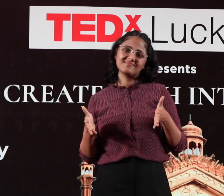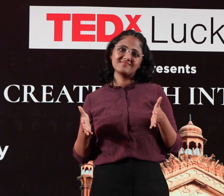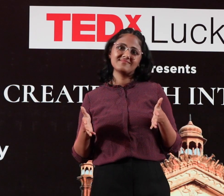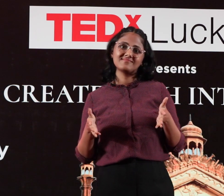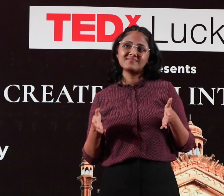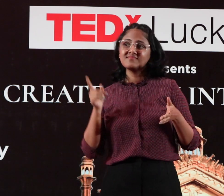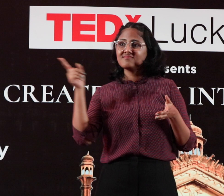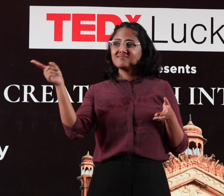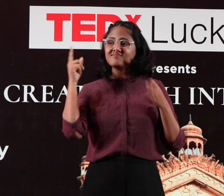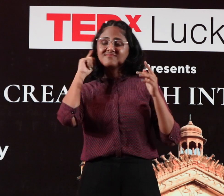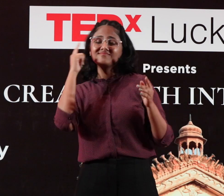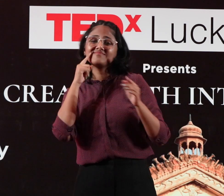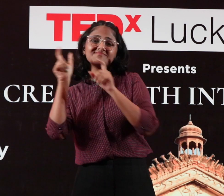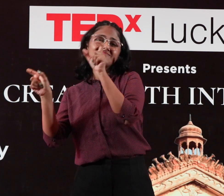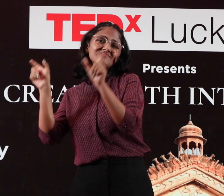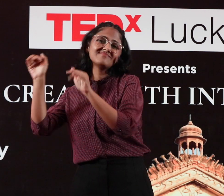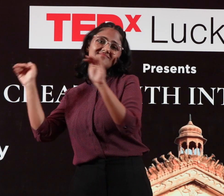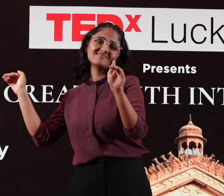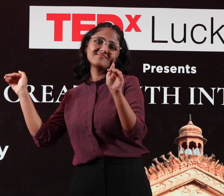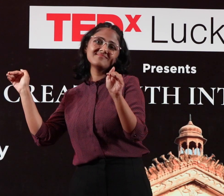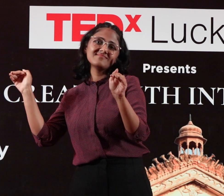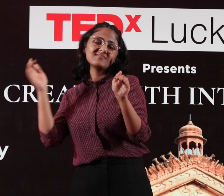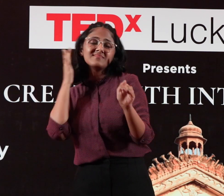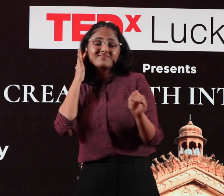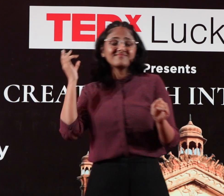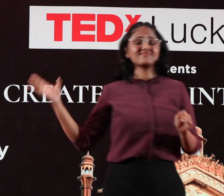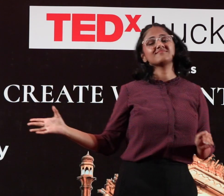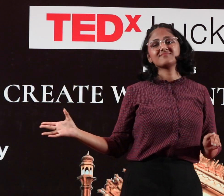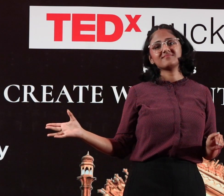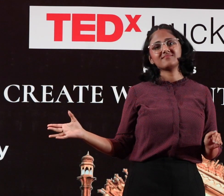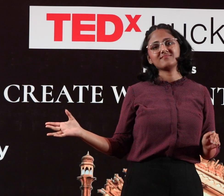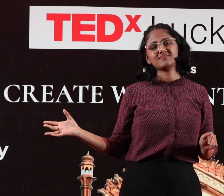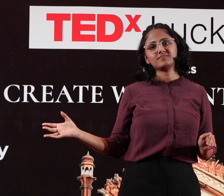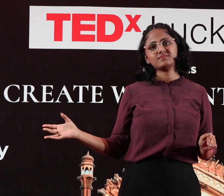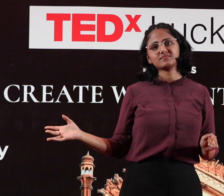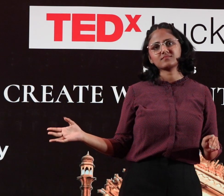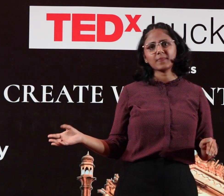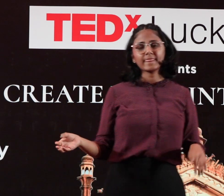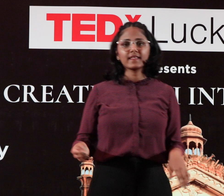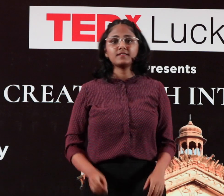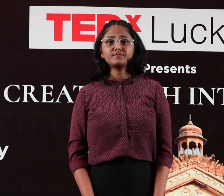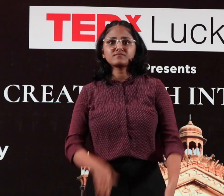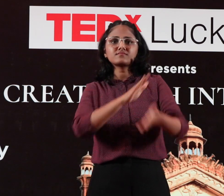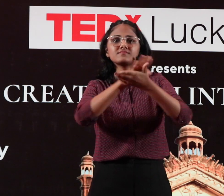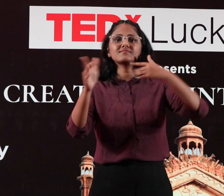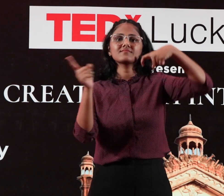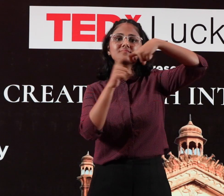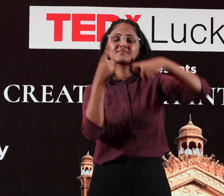को आपको नहीं लगता हम नजरअंदाज कर रहे हैं? एक सेइंग है जो ग्रेट हेलन केलर ने कहा था